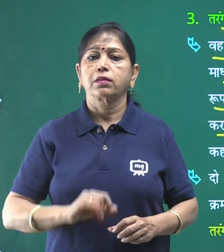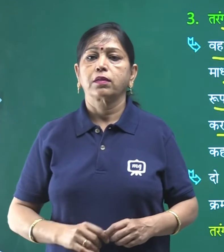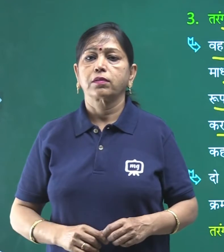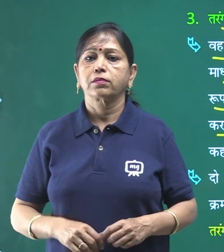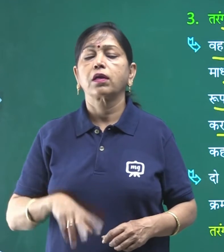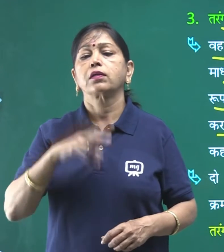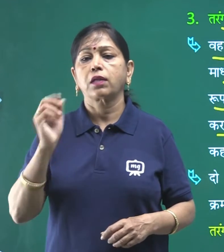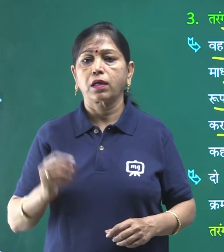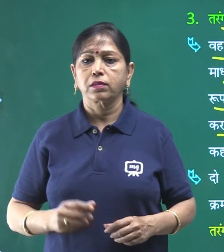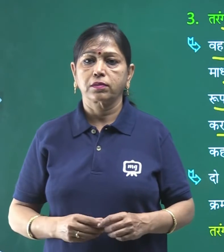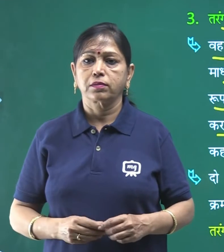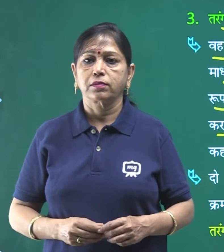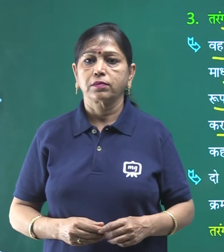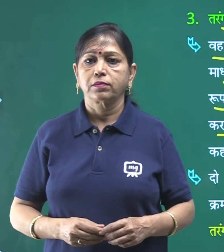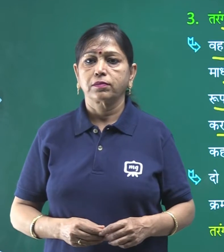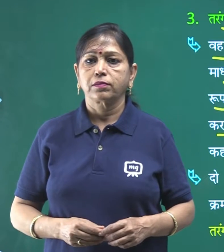अर्थात